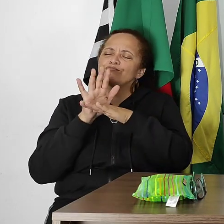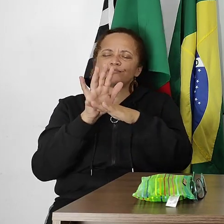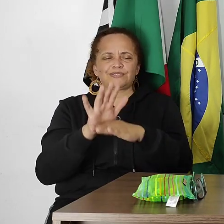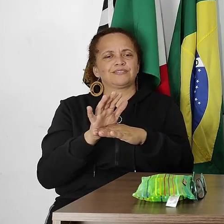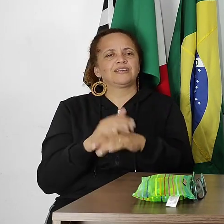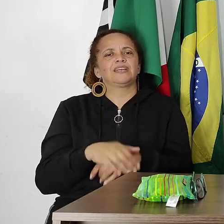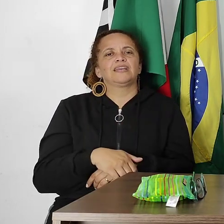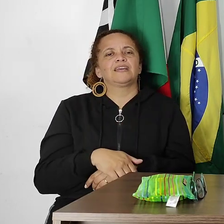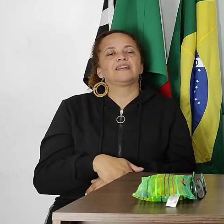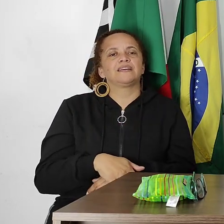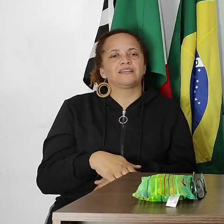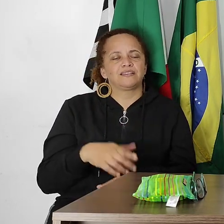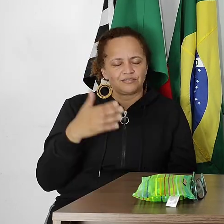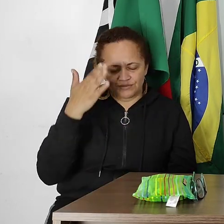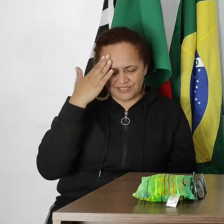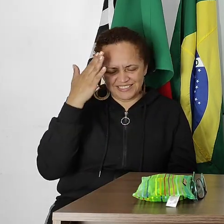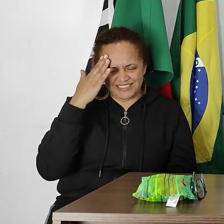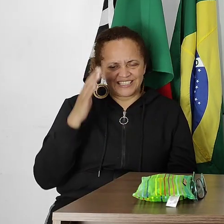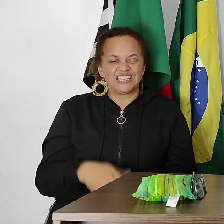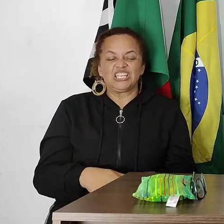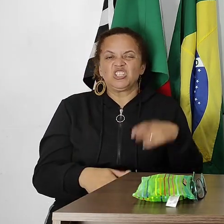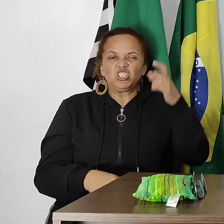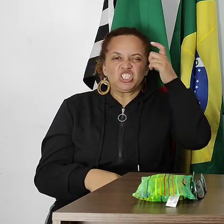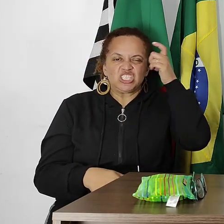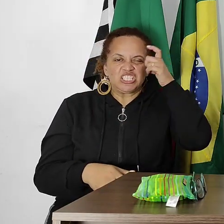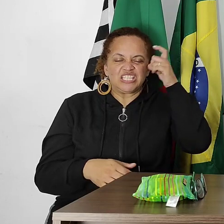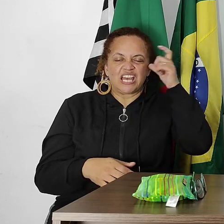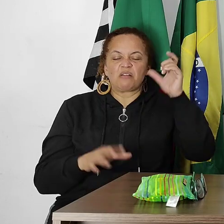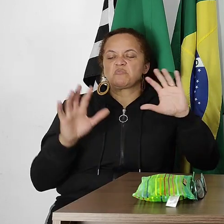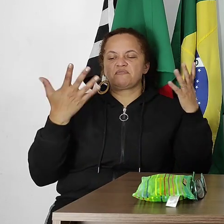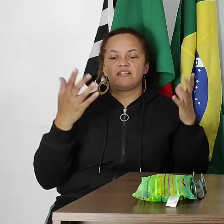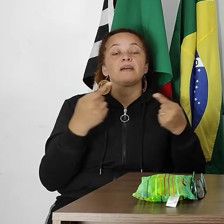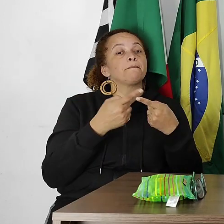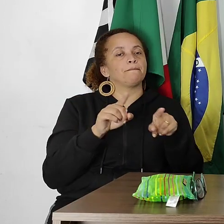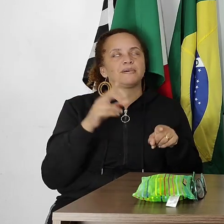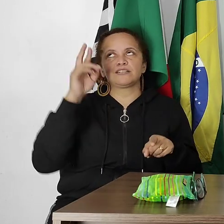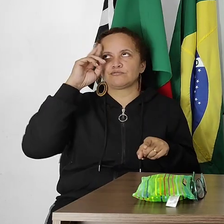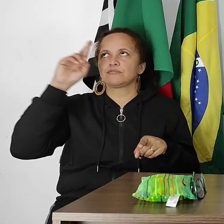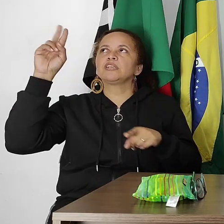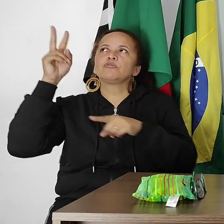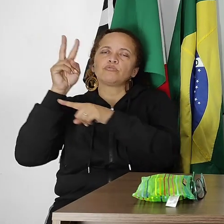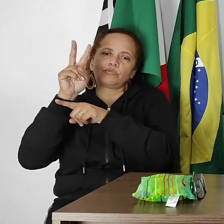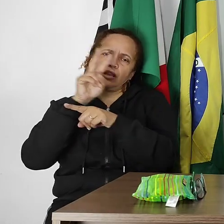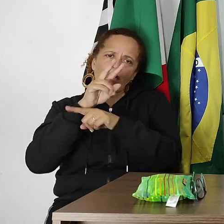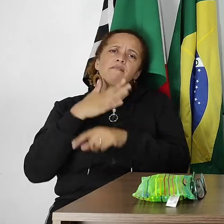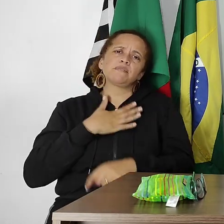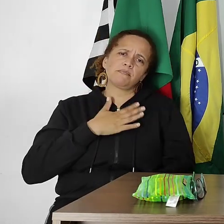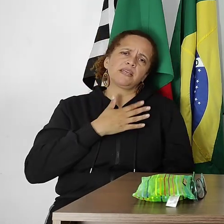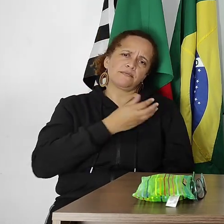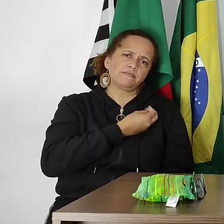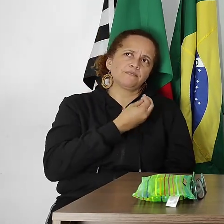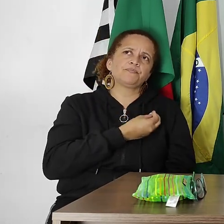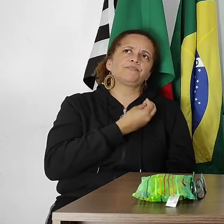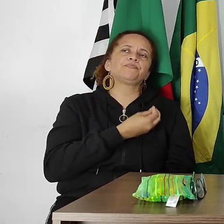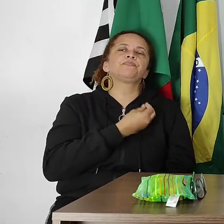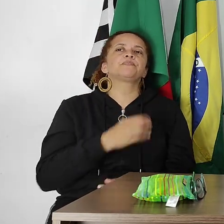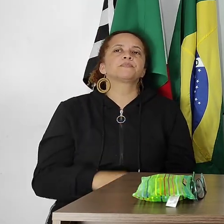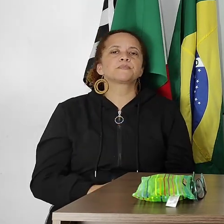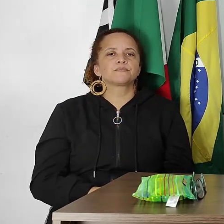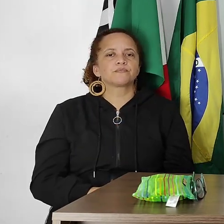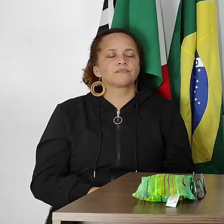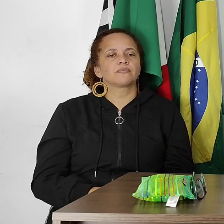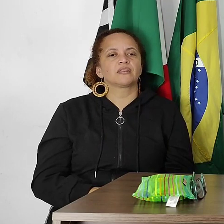desampara, embora o diabo estava fazendo uma festa, mas o Senhor também estava cuidando. E aí, por falta de